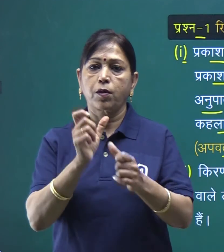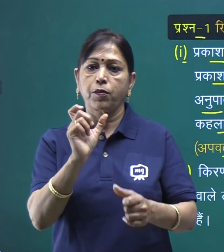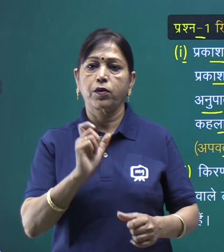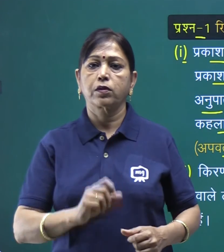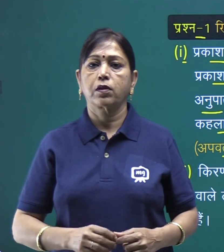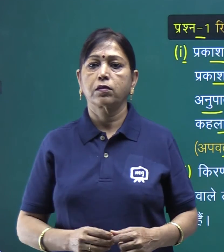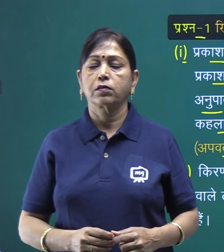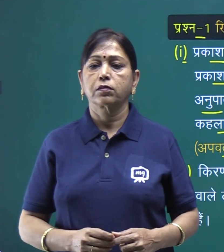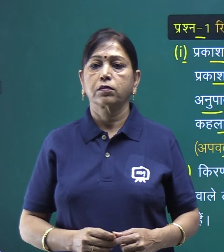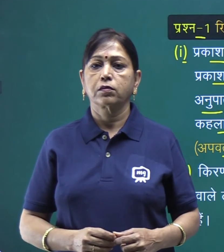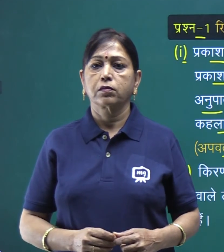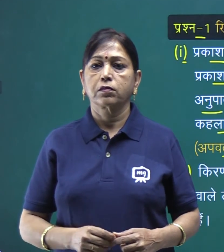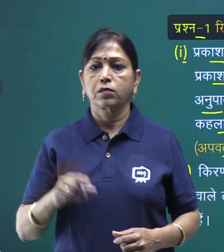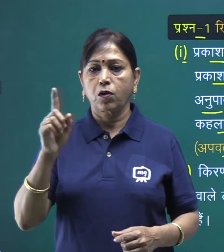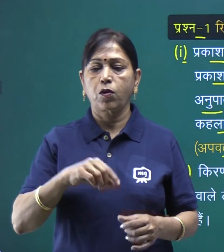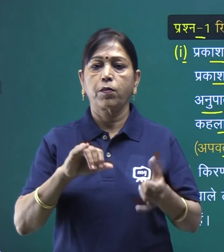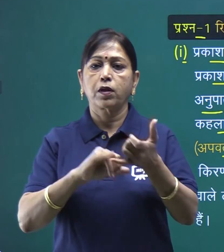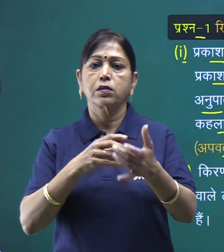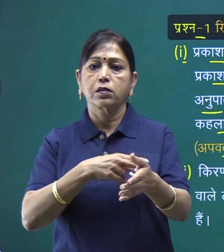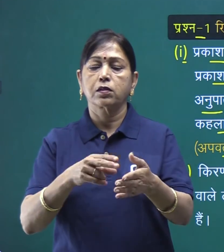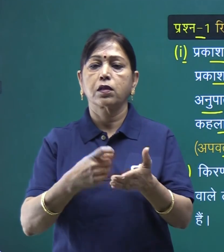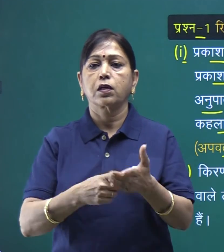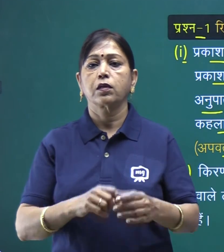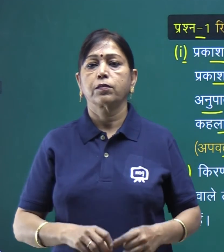अपवर्तनांक स्नेल का नियम,